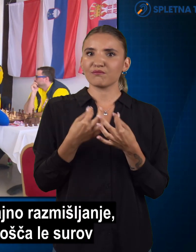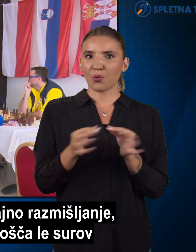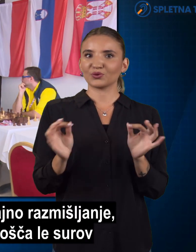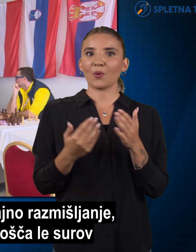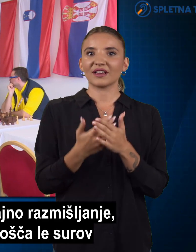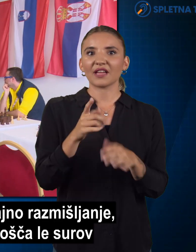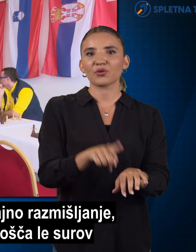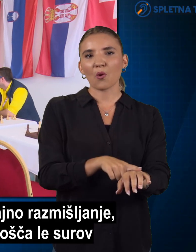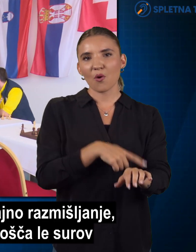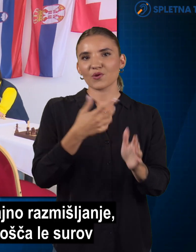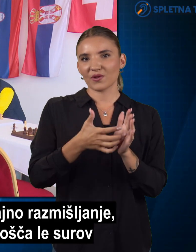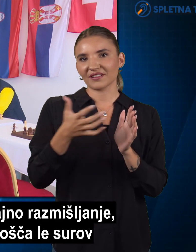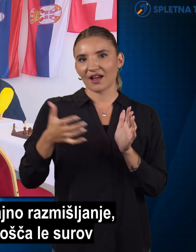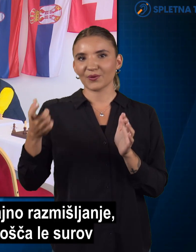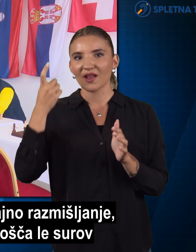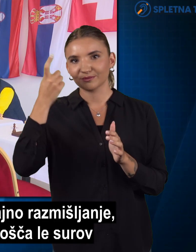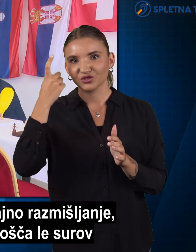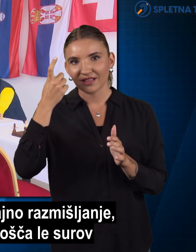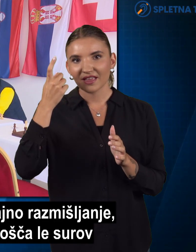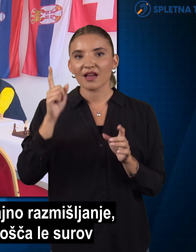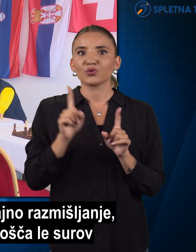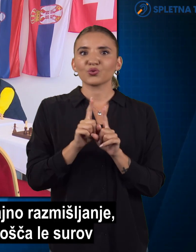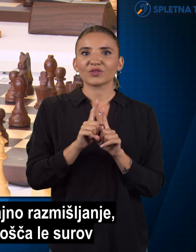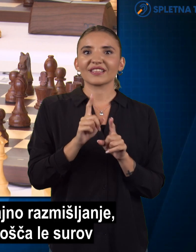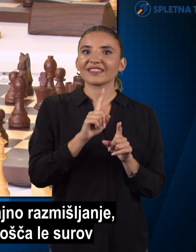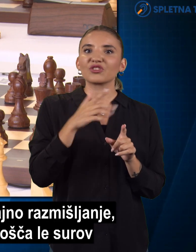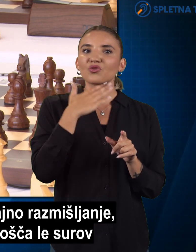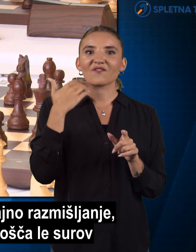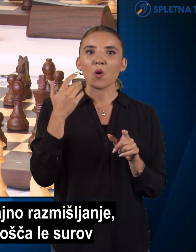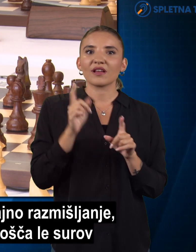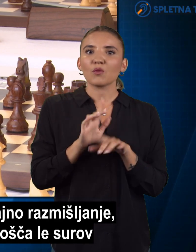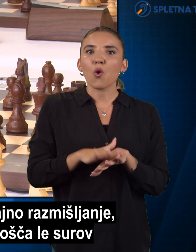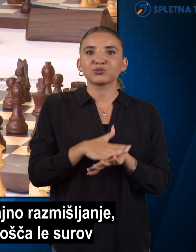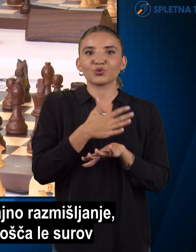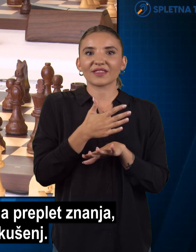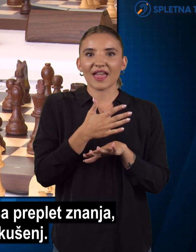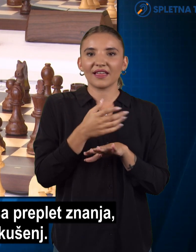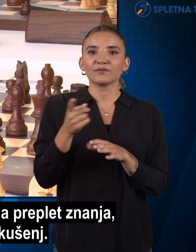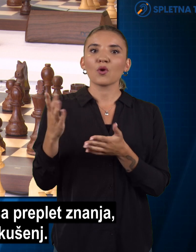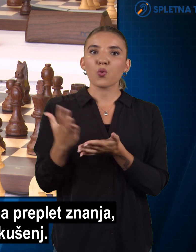za dolgotrajno razmišljanje, prav tako pa ne zadošča le surov instinkt.